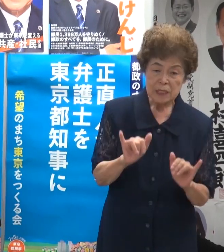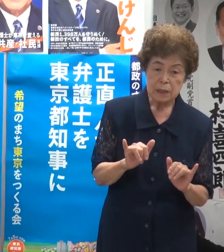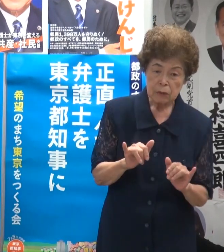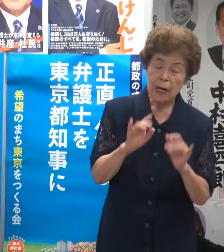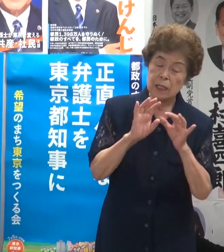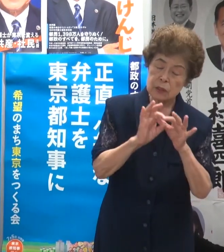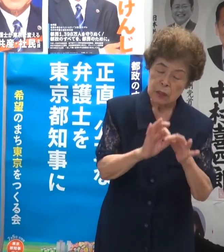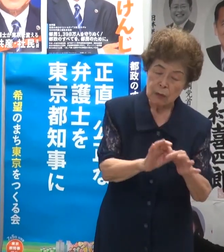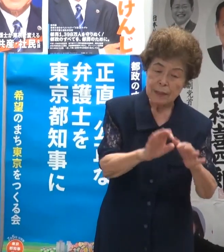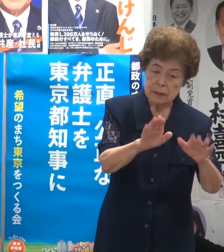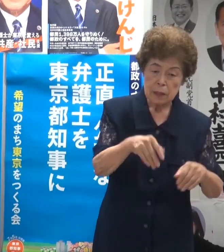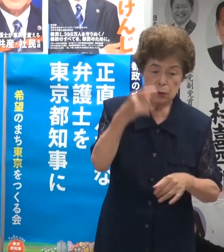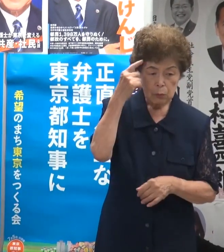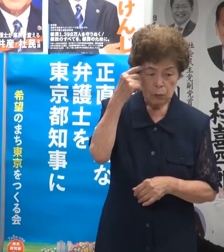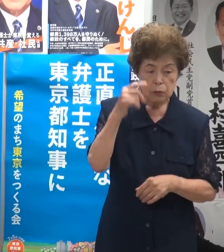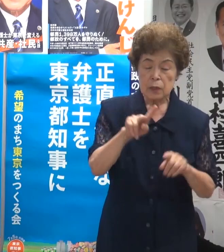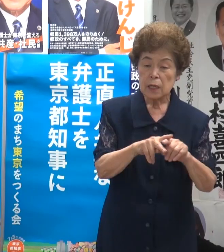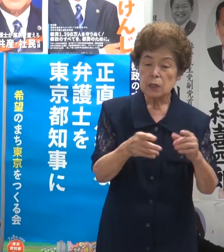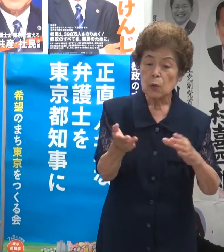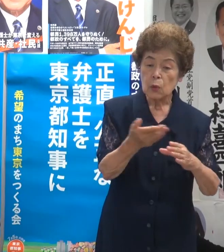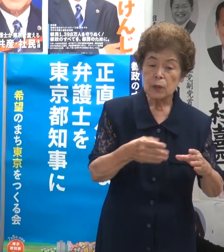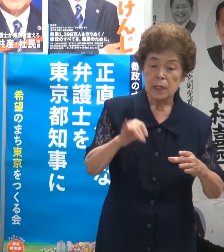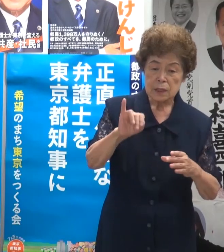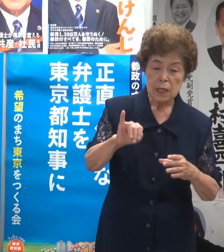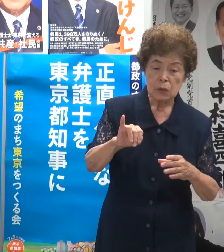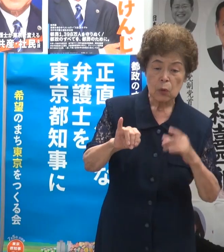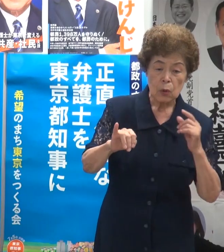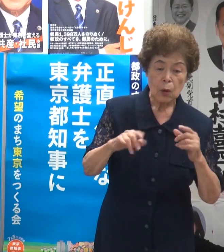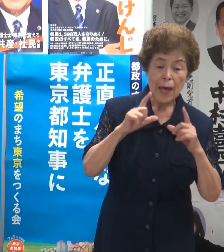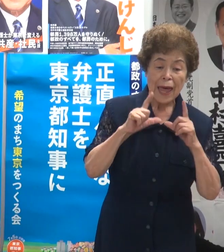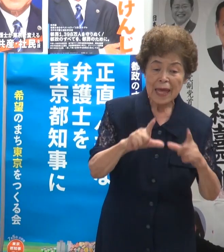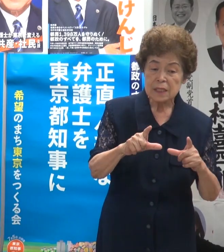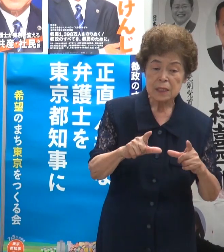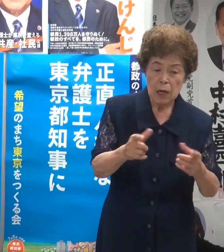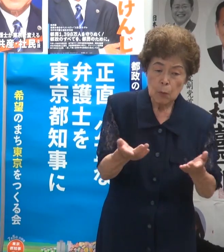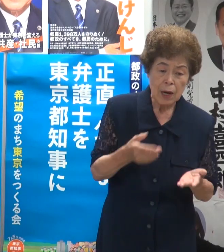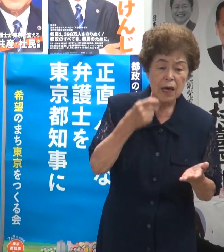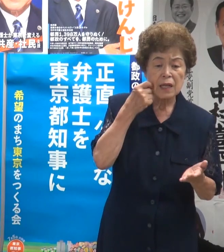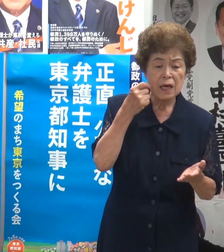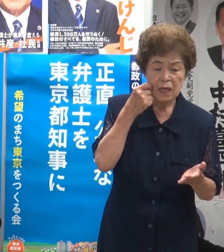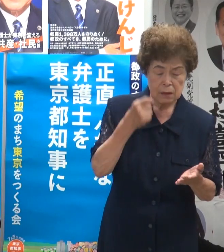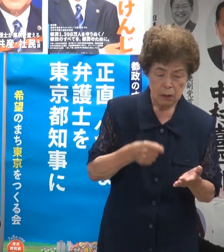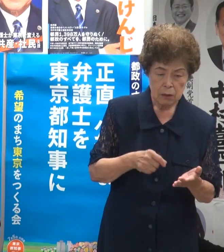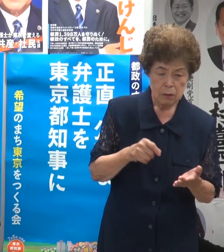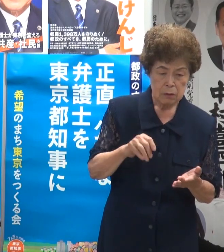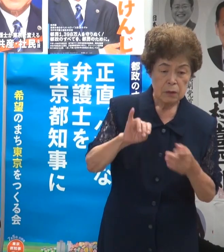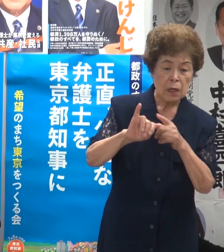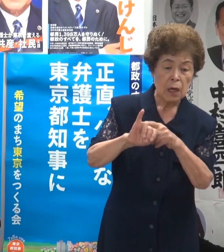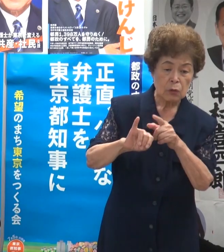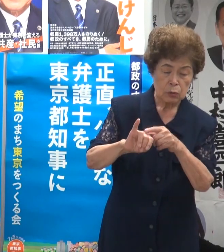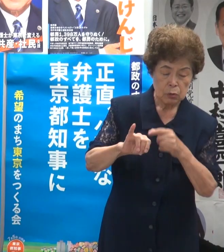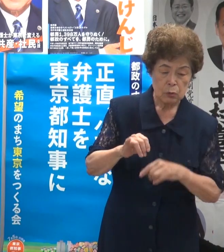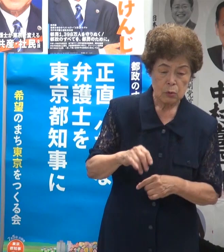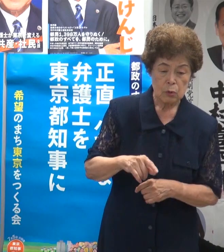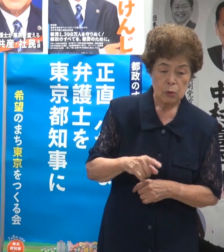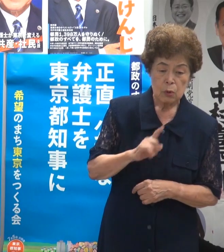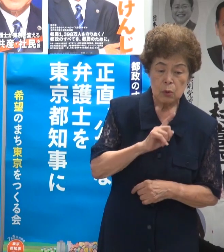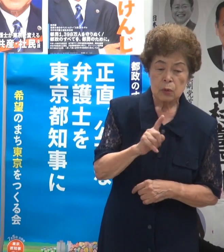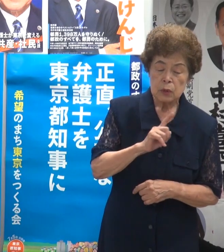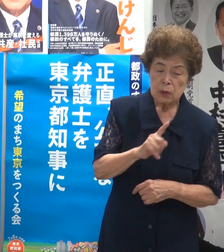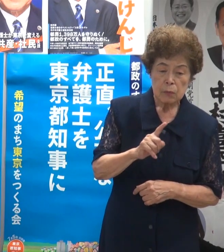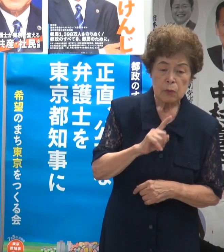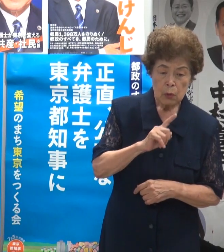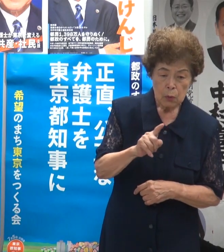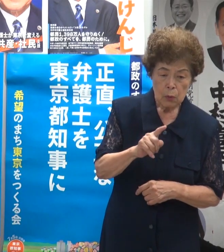けど、小池さんの現地を取れなかったですよね。あるいはその現地を取る周辺までやっぱり攻めあり